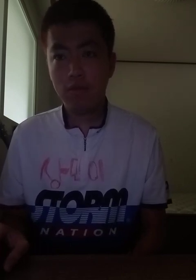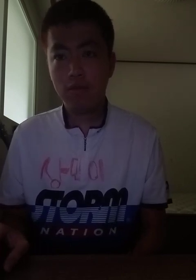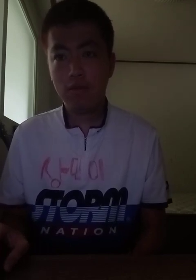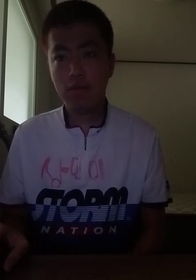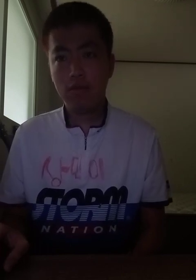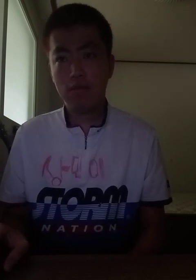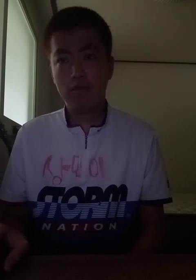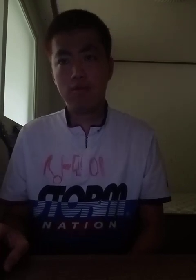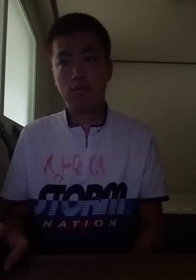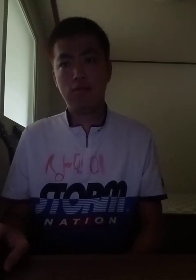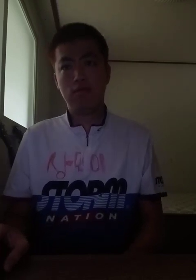커피 머신과